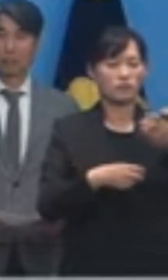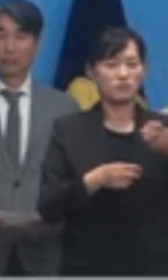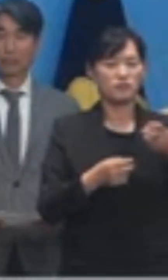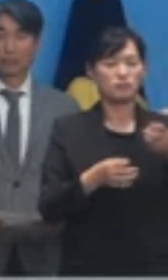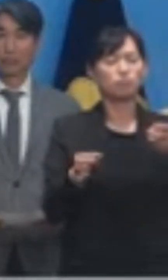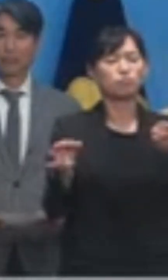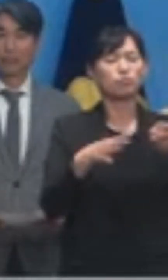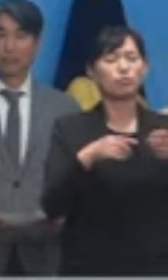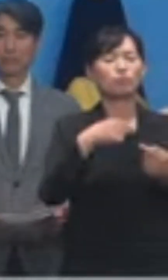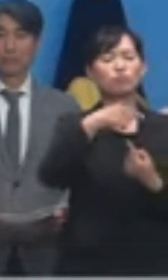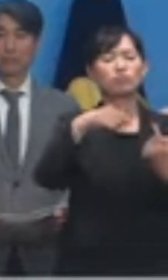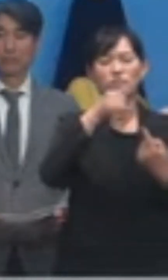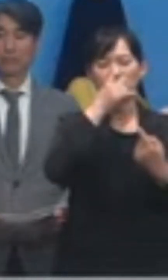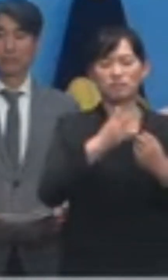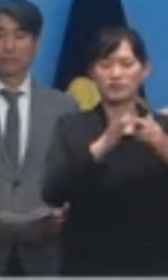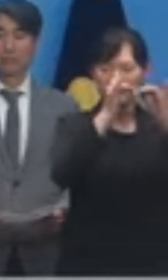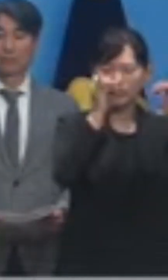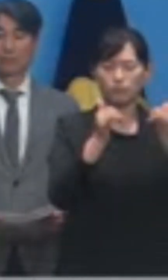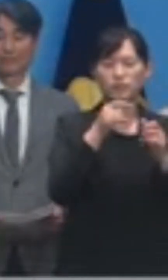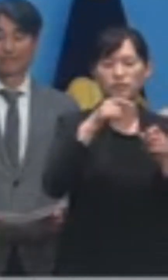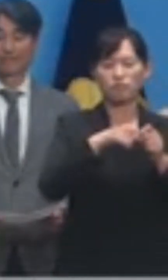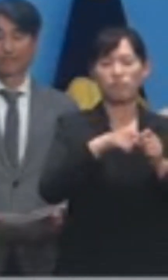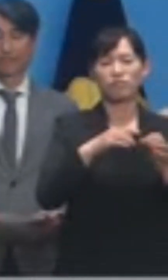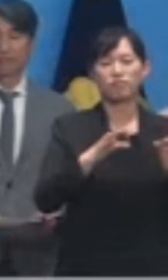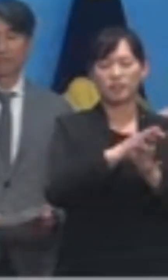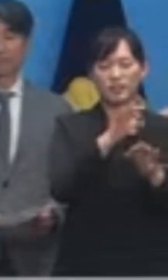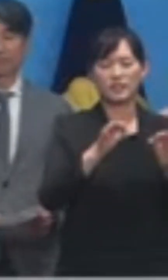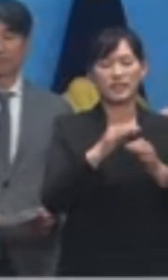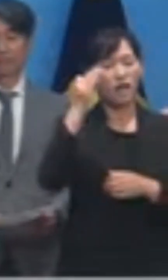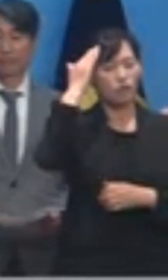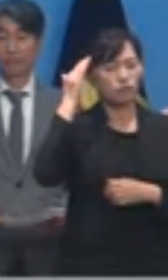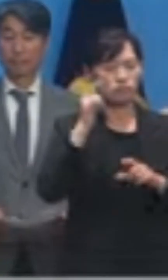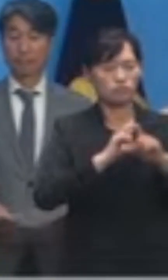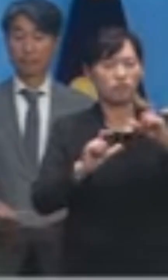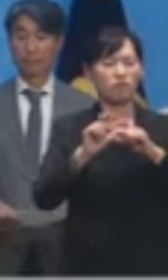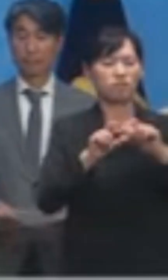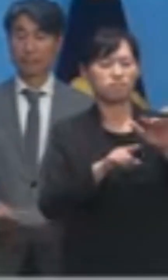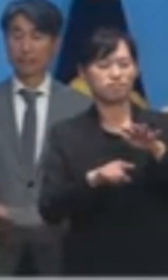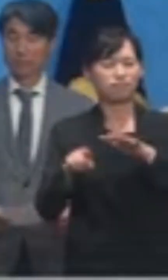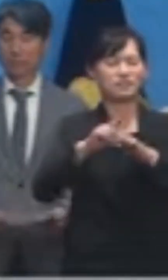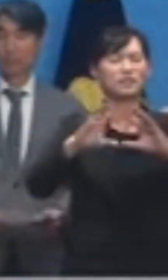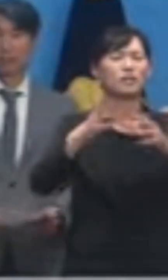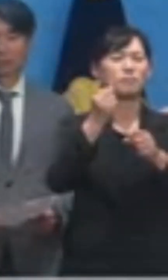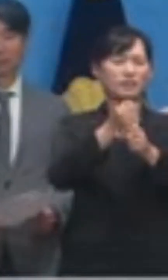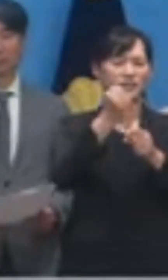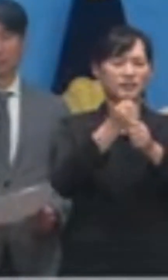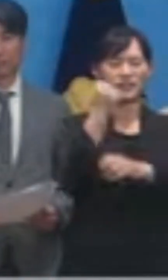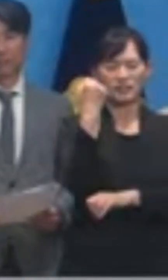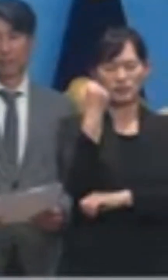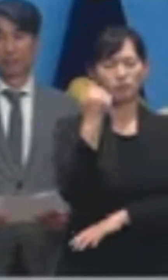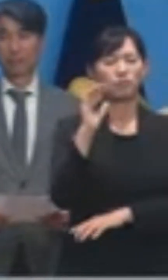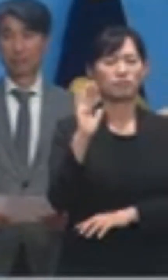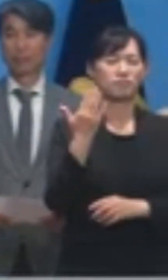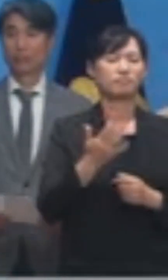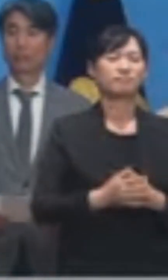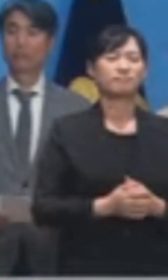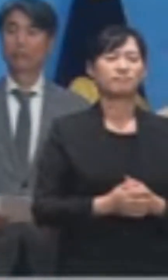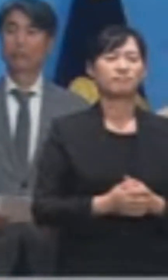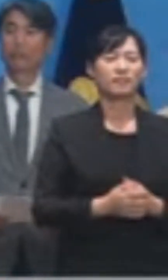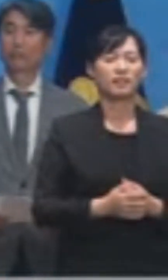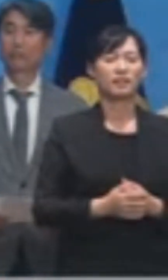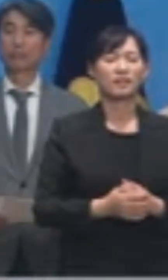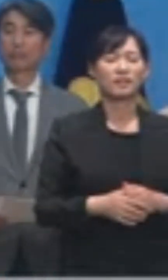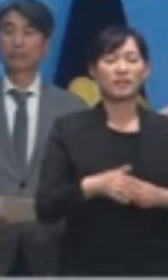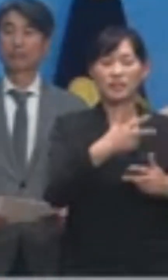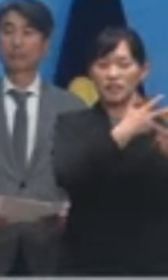있습니다. 사회적 경제는 우리 대한민국이 더 나은 선진국으로 나아가는 가장 중요한 버팀목이 될 것이라고 생각합니다.